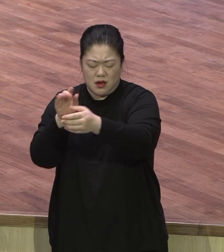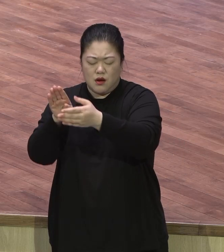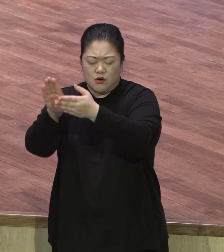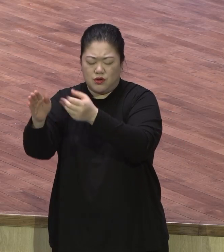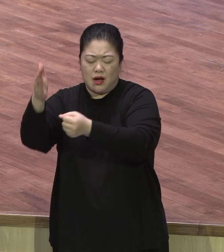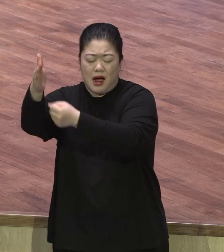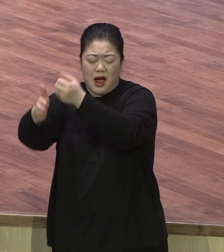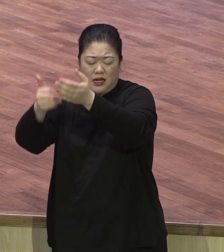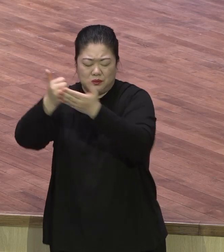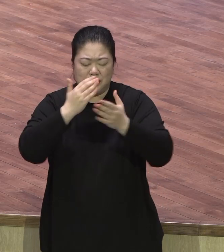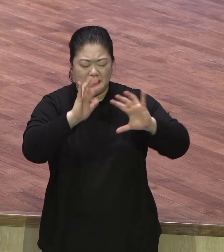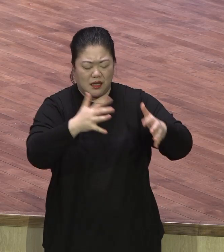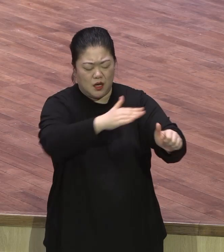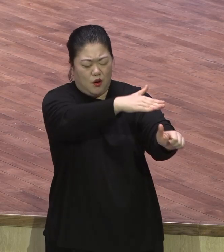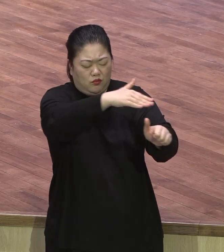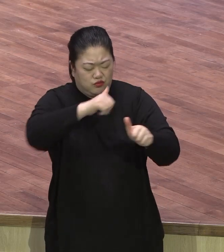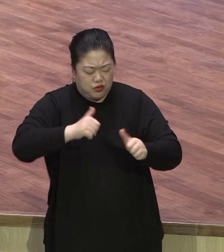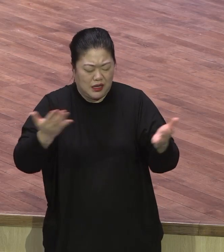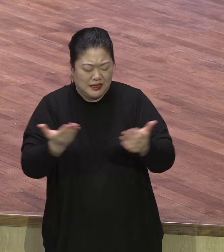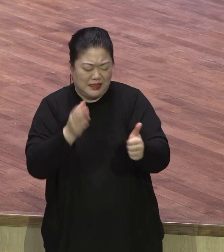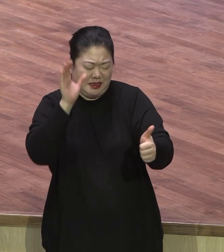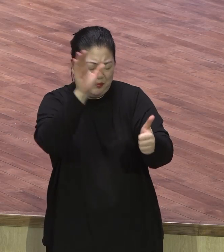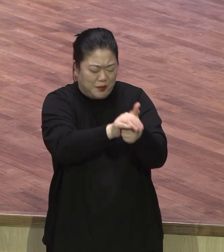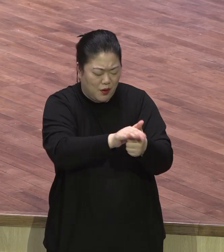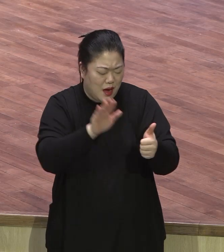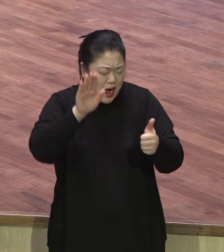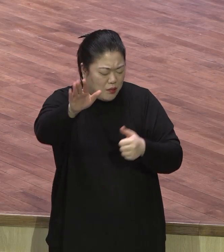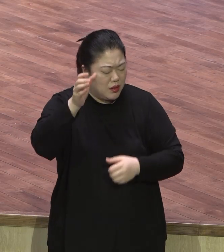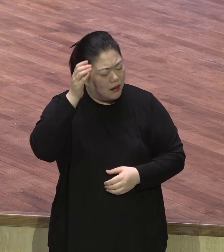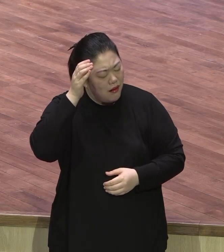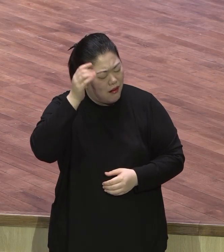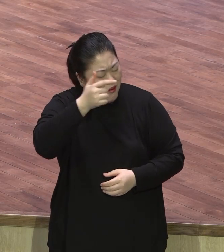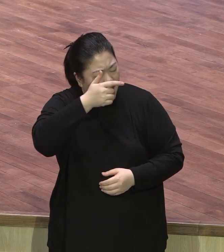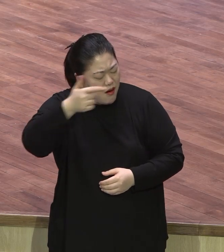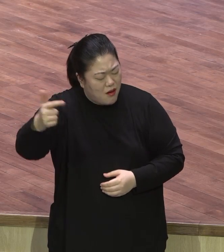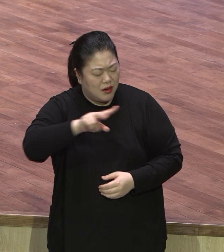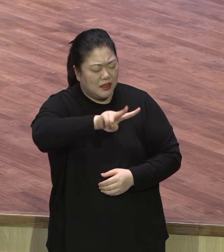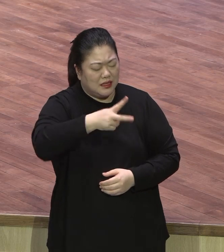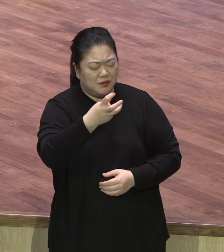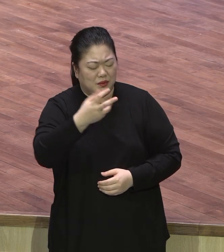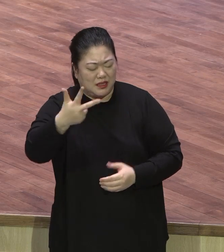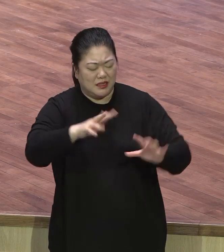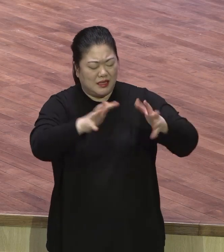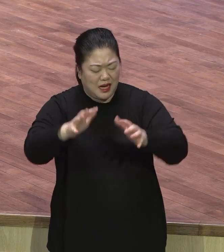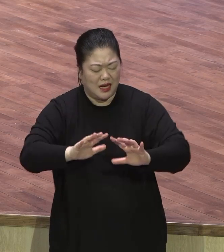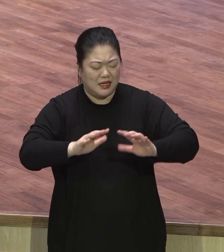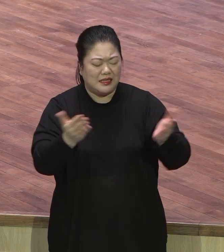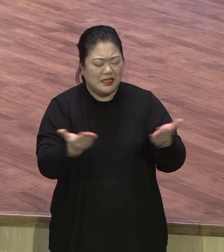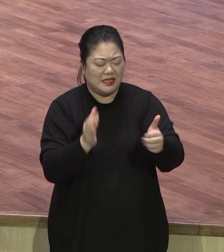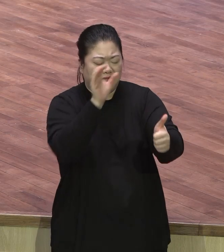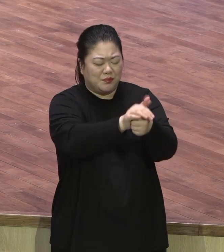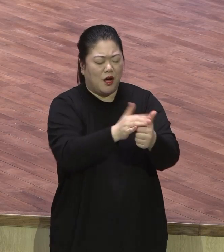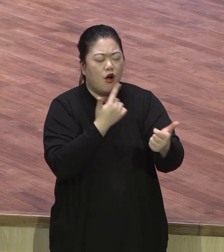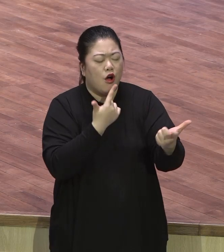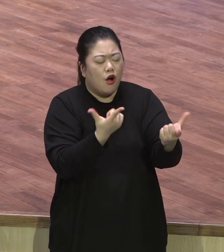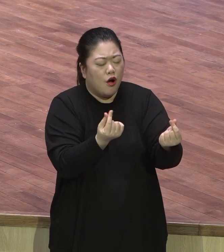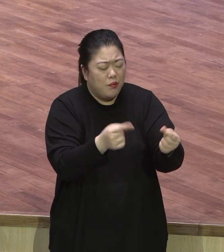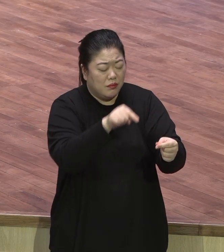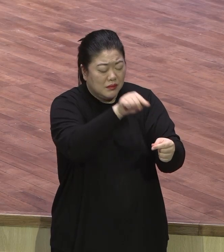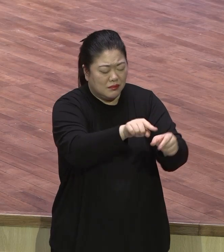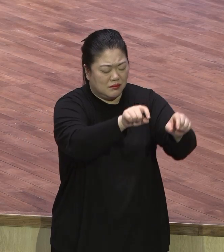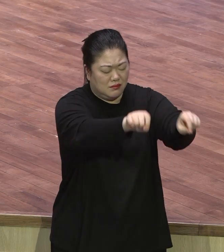하나님께서 함께하시면서 전 이삼체를 달아살리라고 주시는 이 메시지가 우리 교회에 나에게 주신